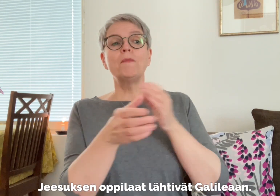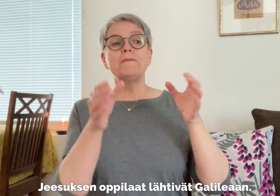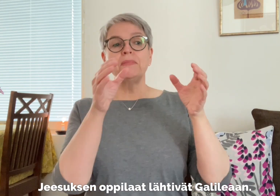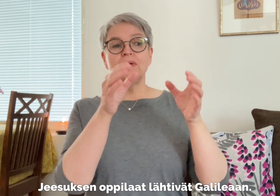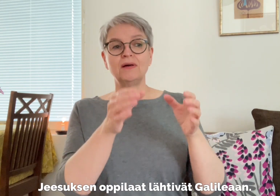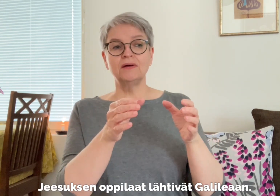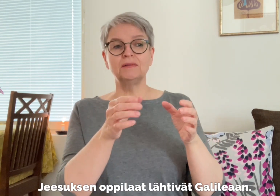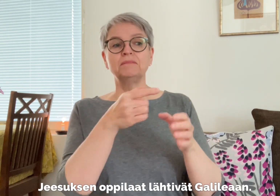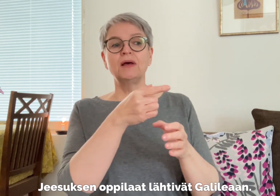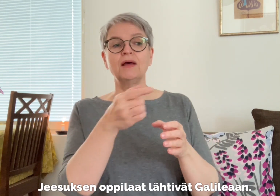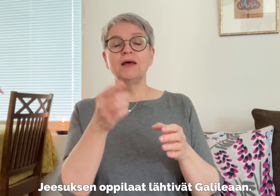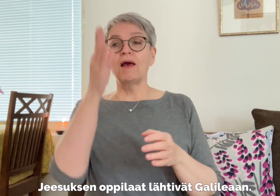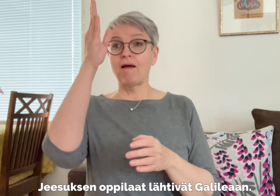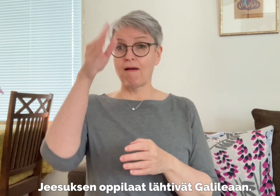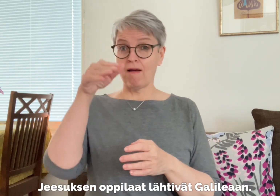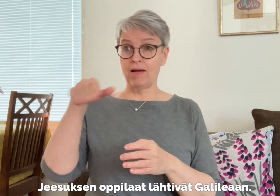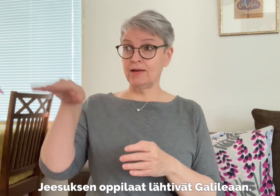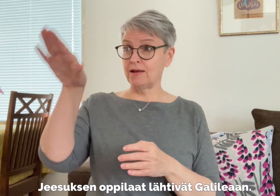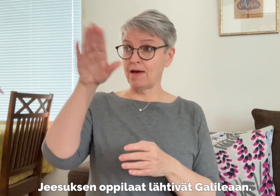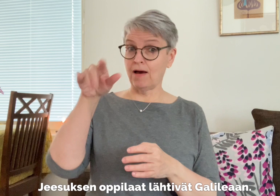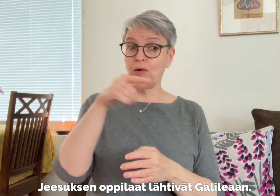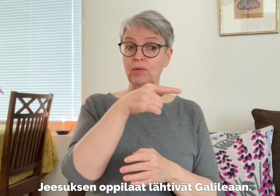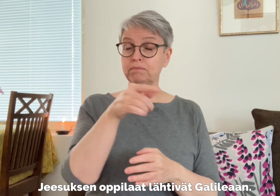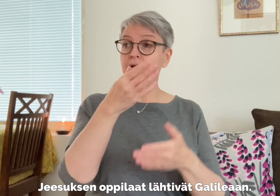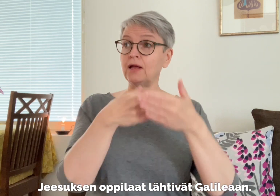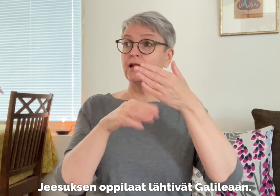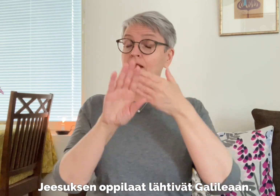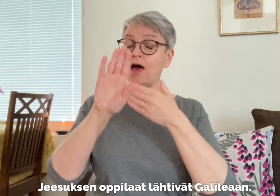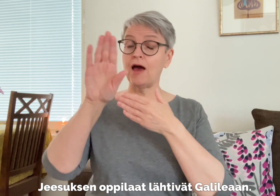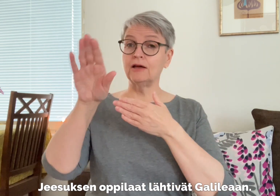Jeesuksen oppilaat lähtivät Galileaan.